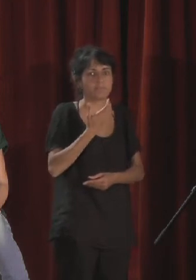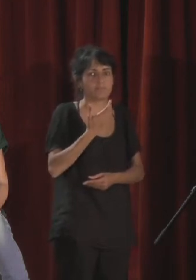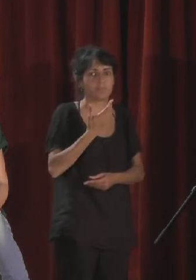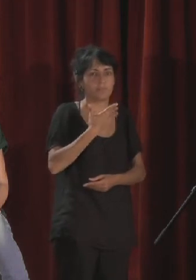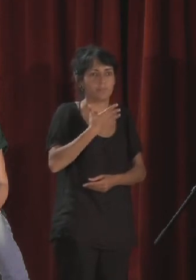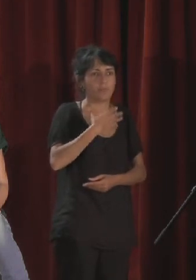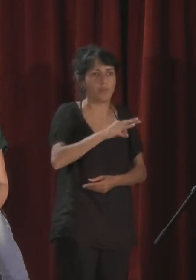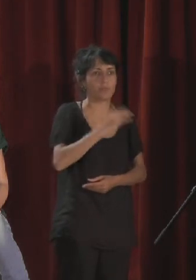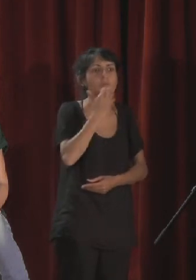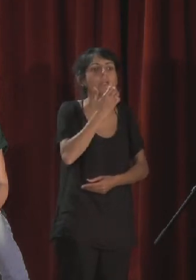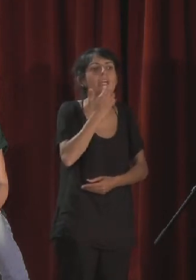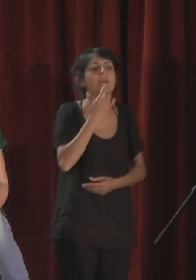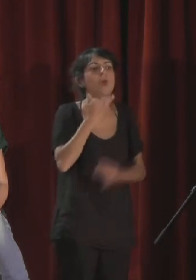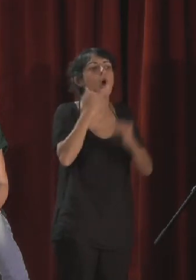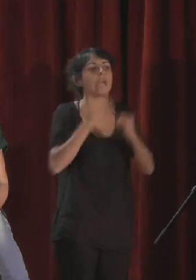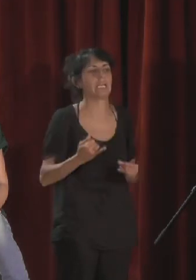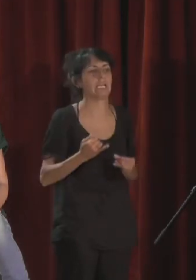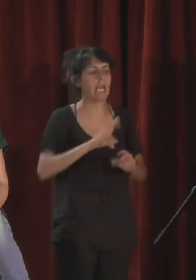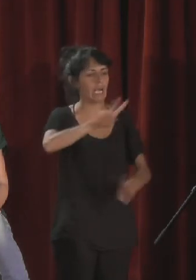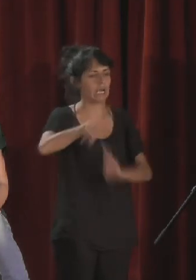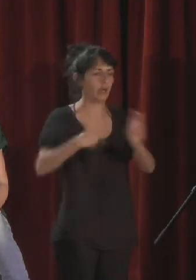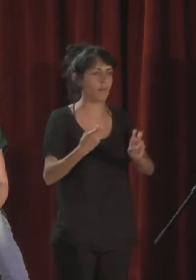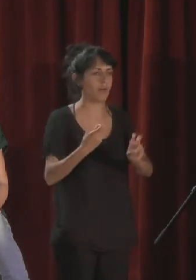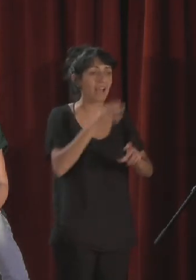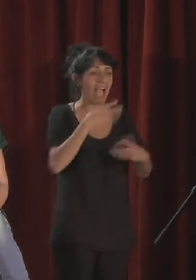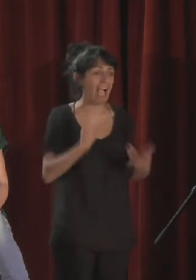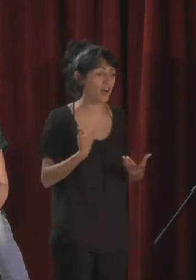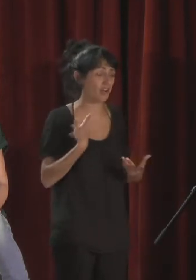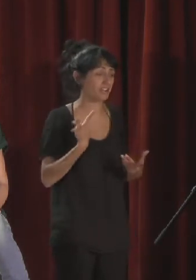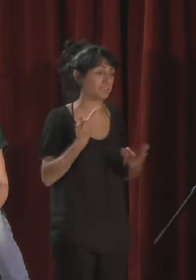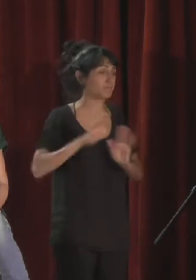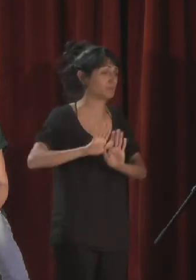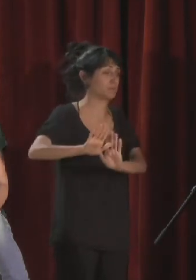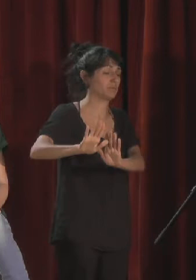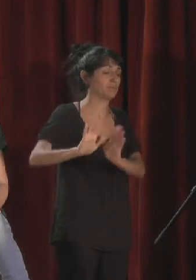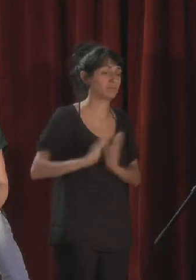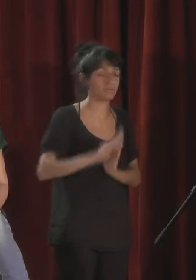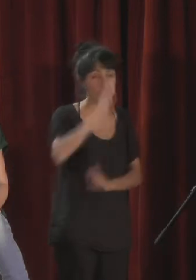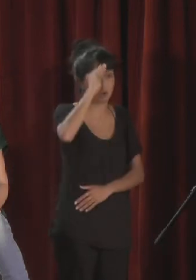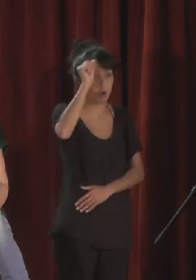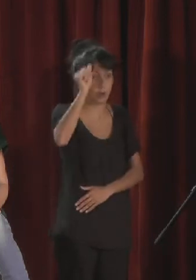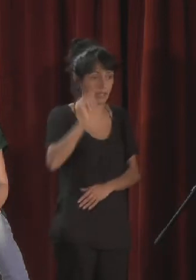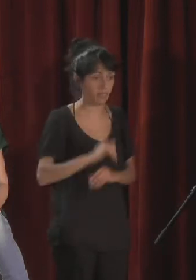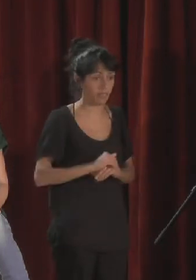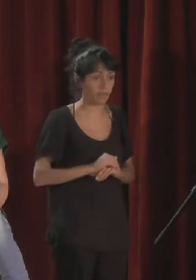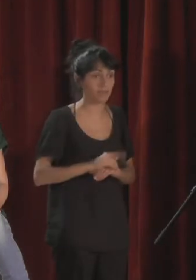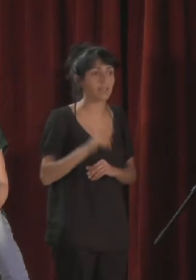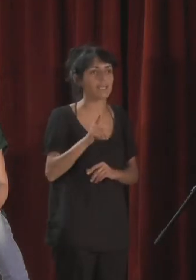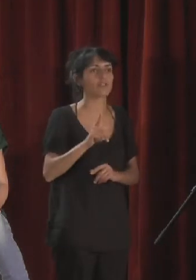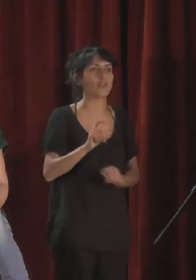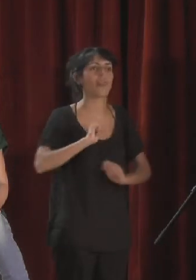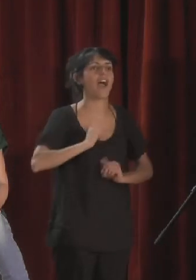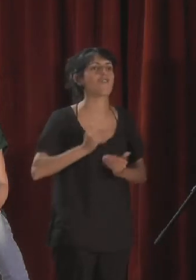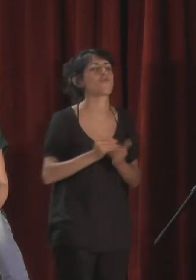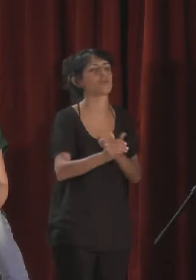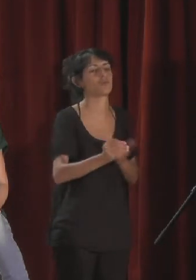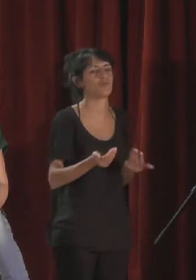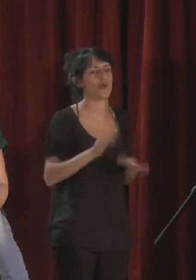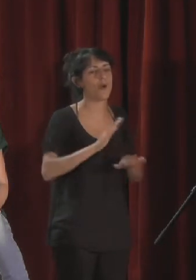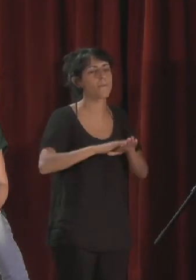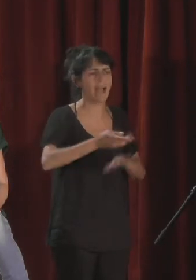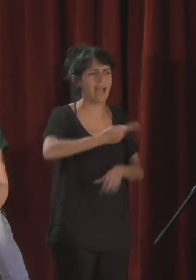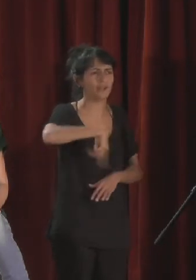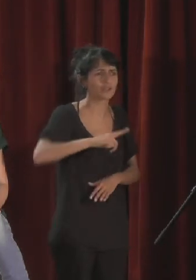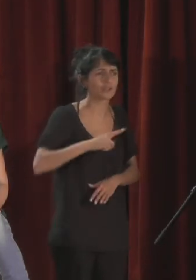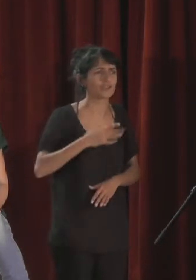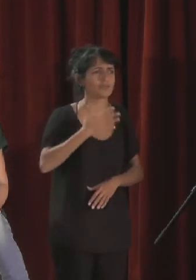están absolutamente abandonadas. Aí temos o caso das eólicas, das fotovoltaicas. O futuro, onde poderíamos